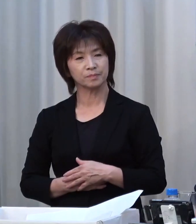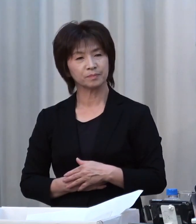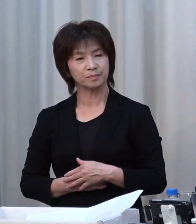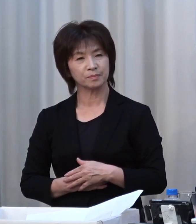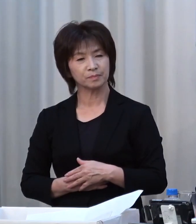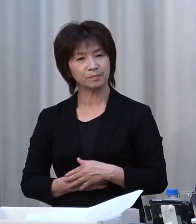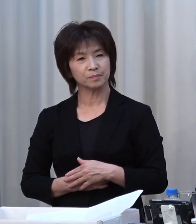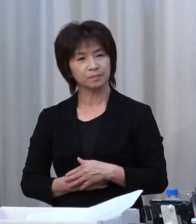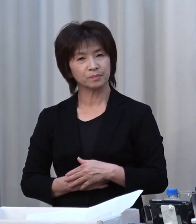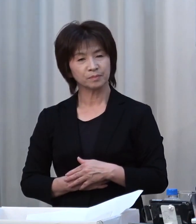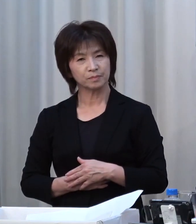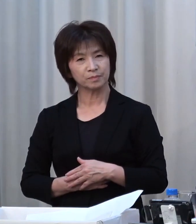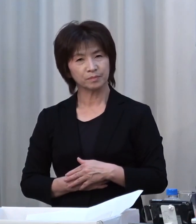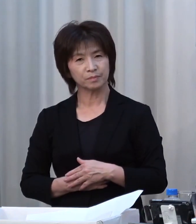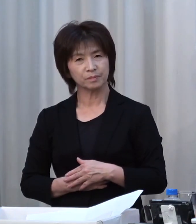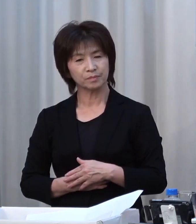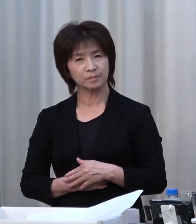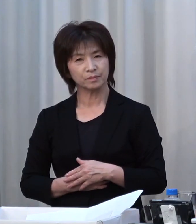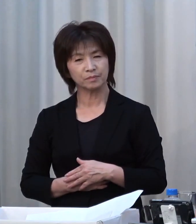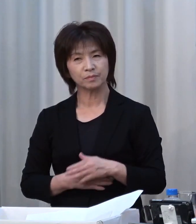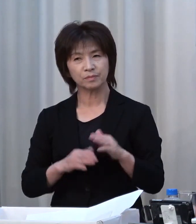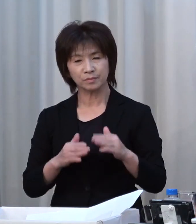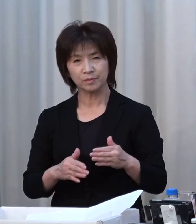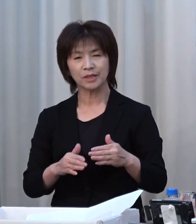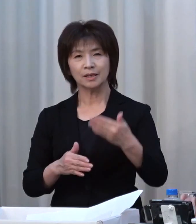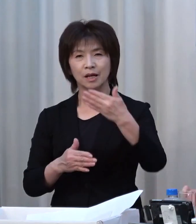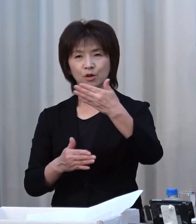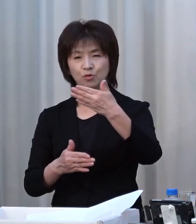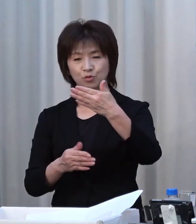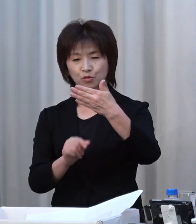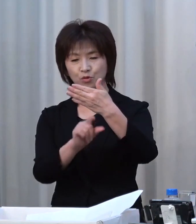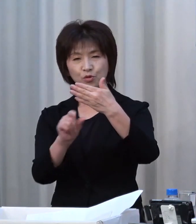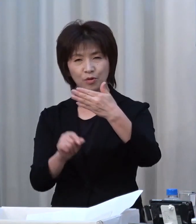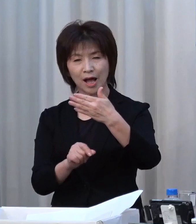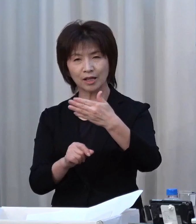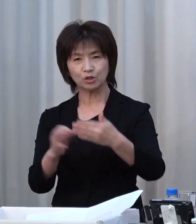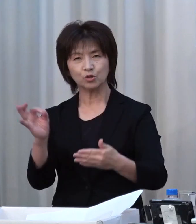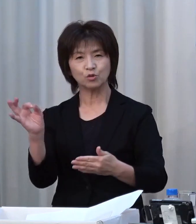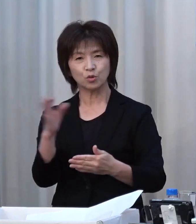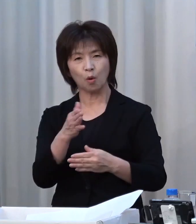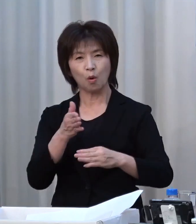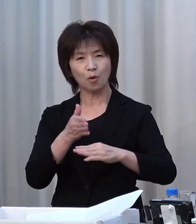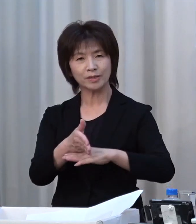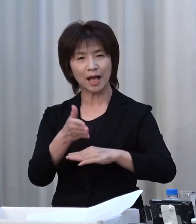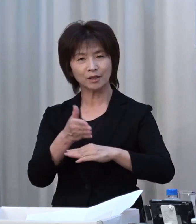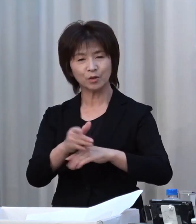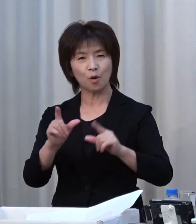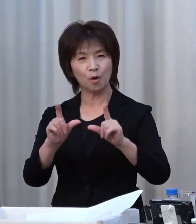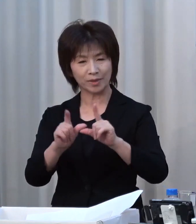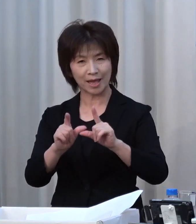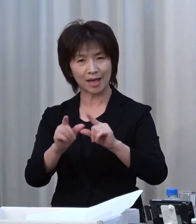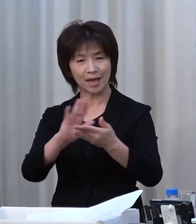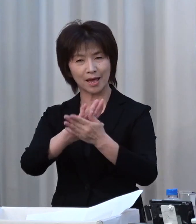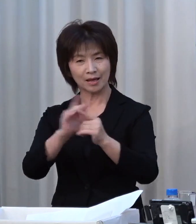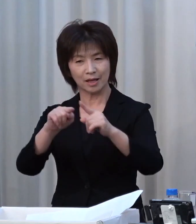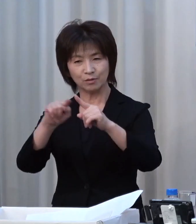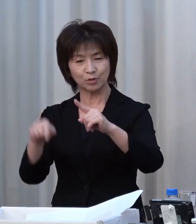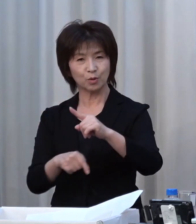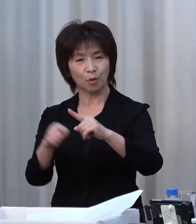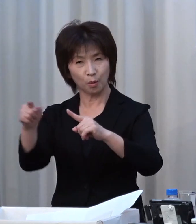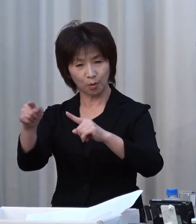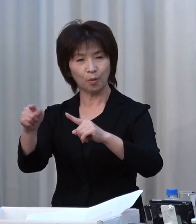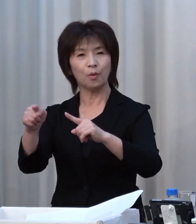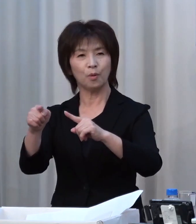と延長線上にあるんですが、9月農残業デーというふうに、県庁の方で庁舎の方で庁内放送で